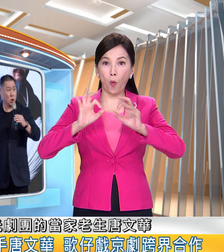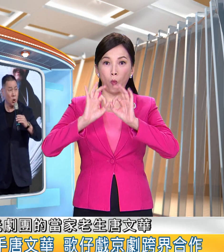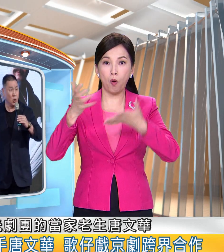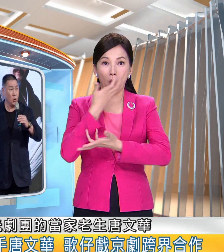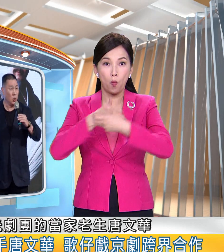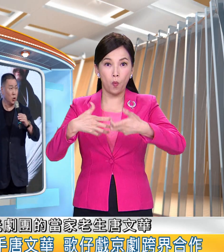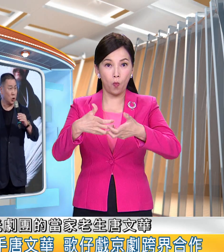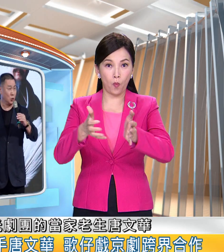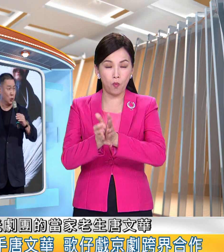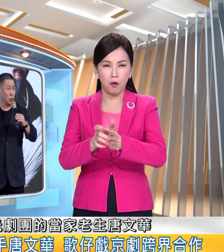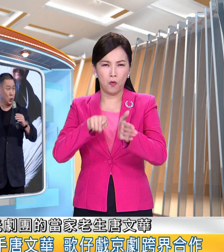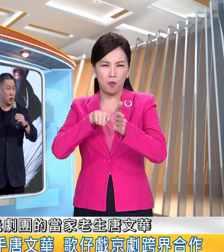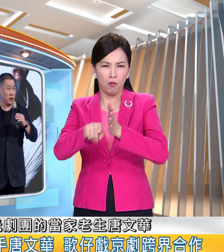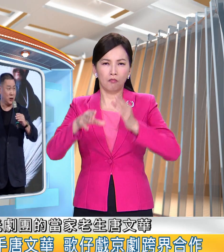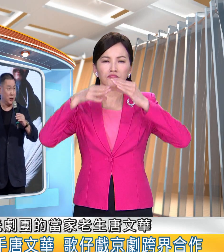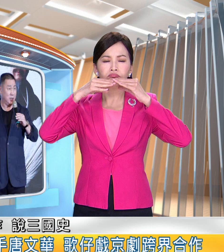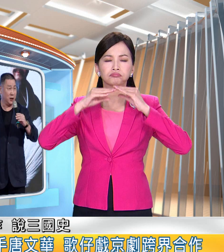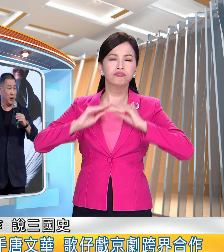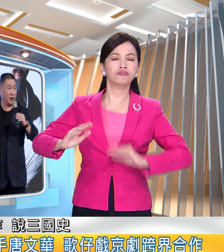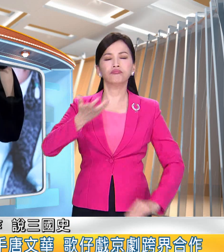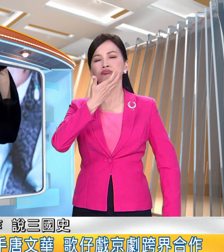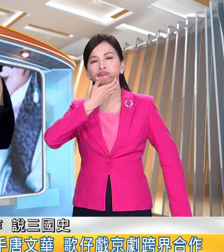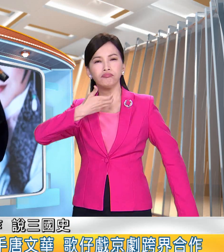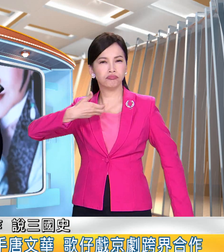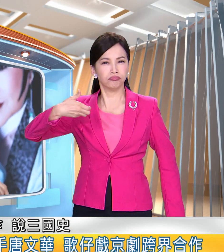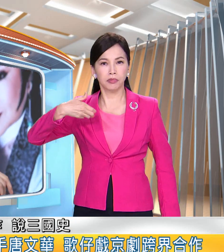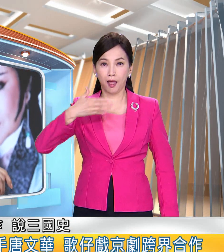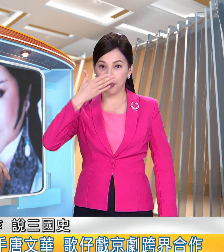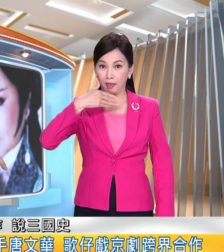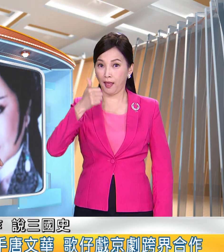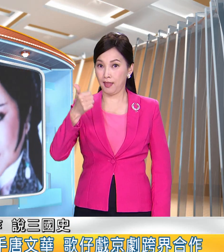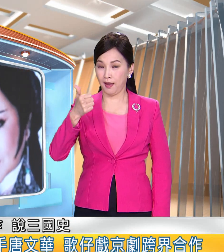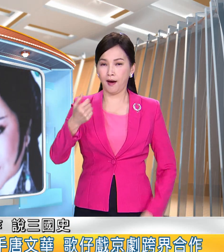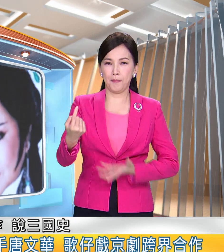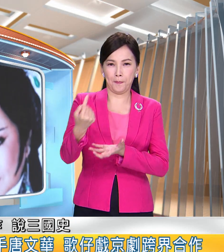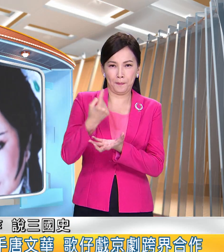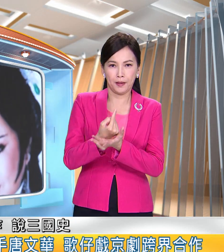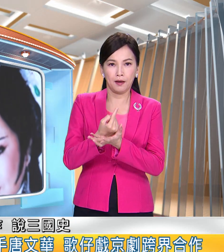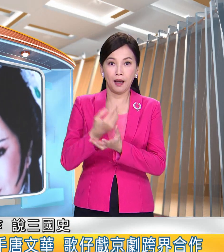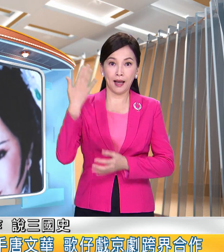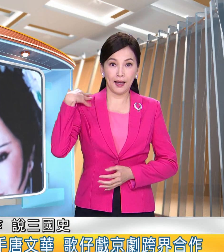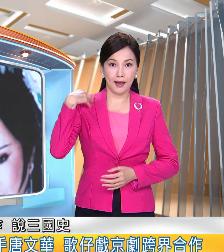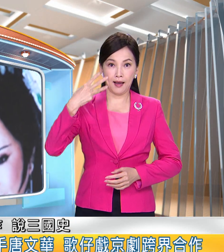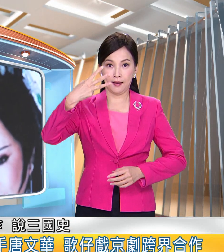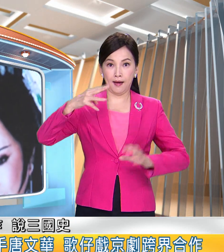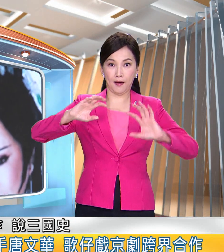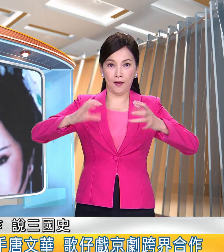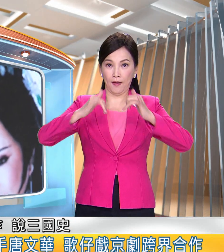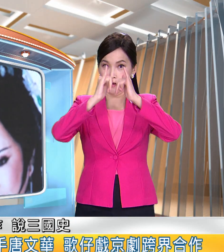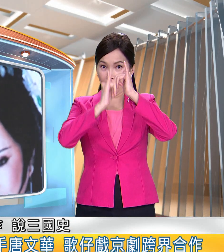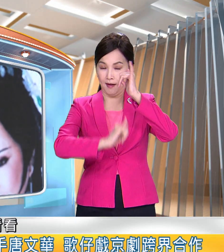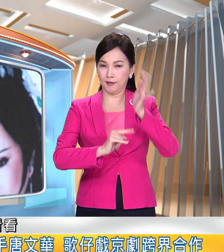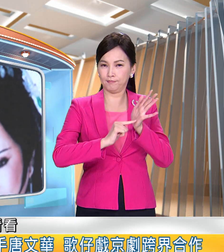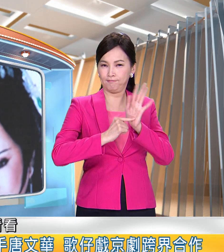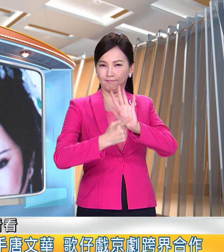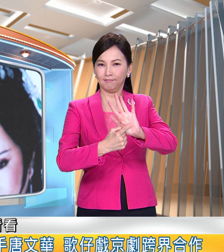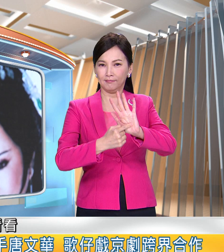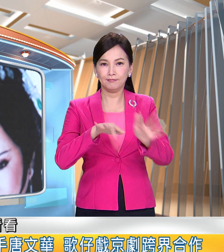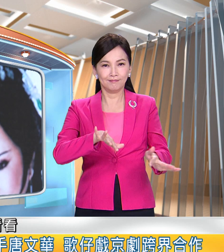生唐文华再次跨界合作，说三国史，带您一